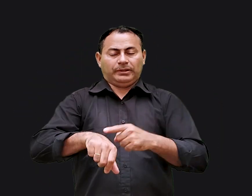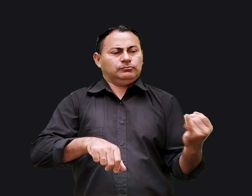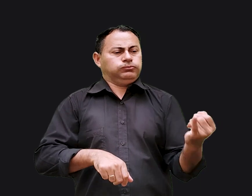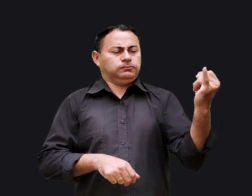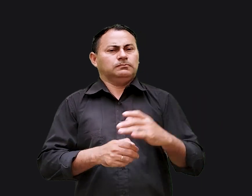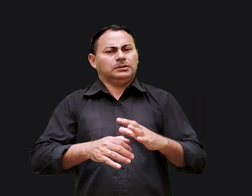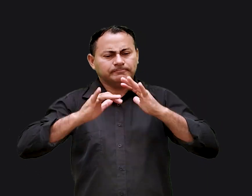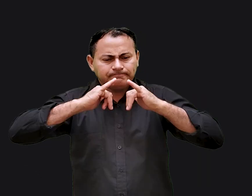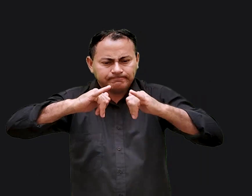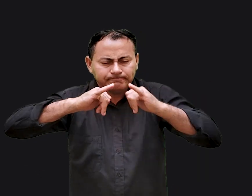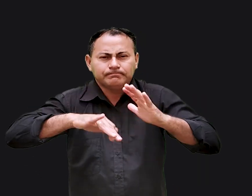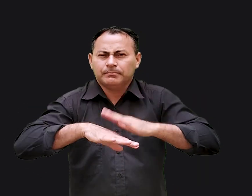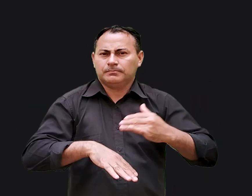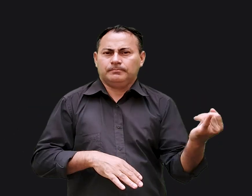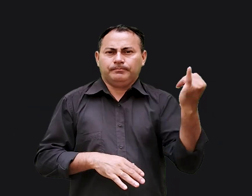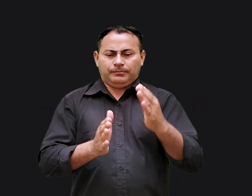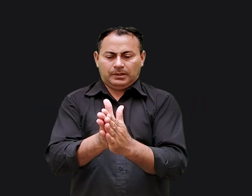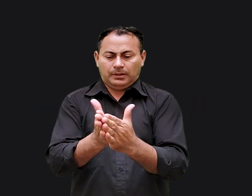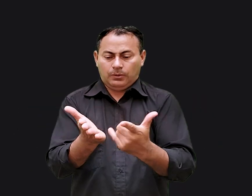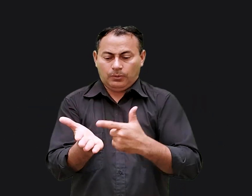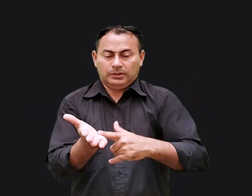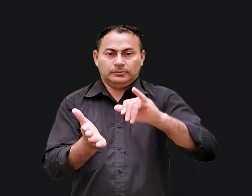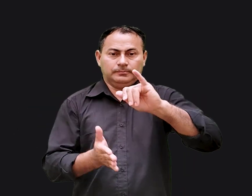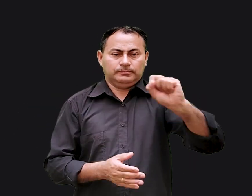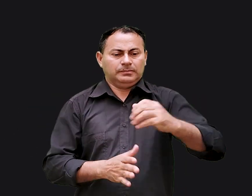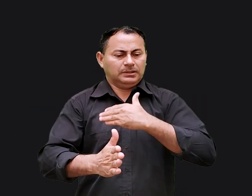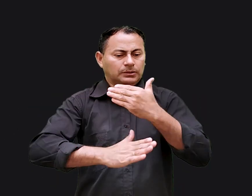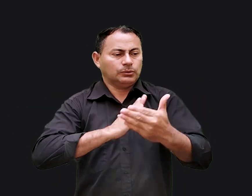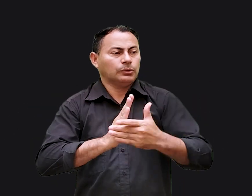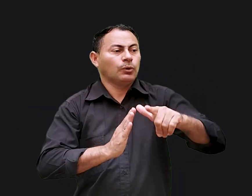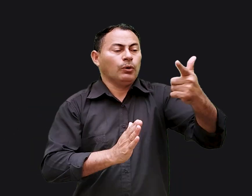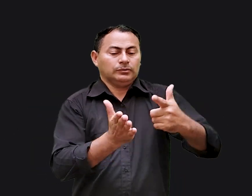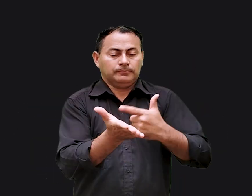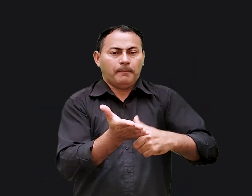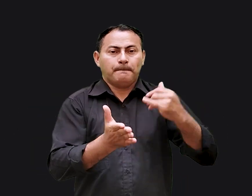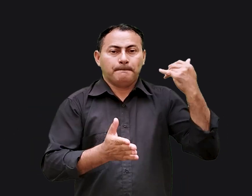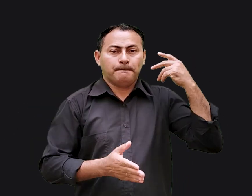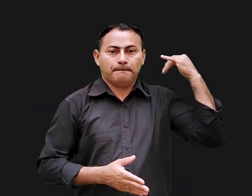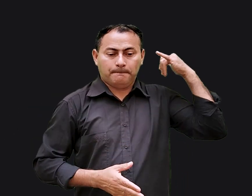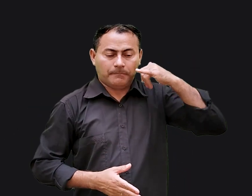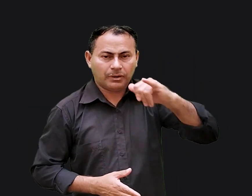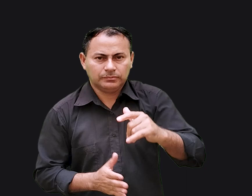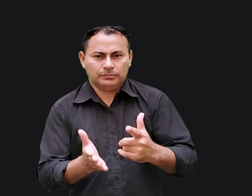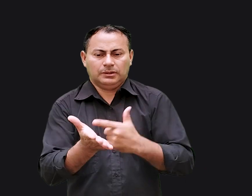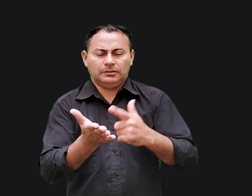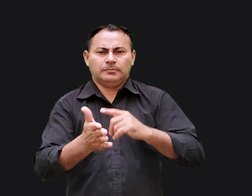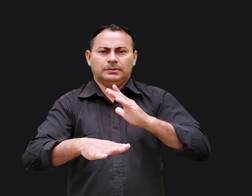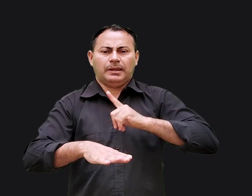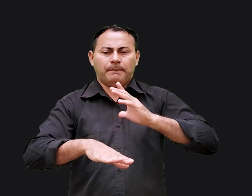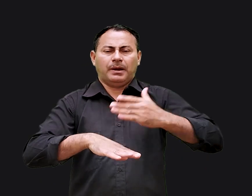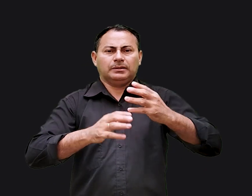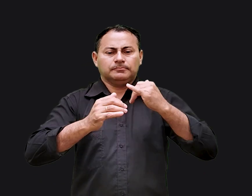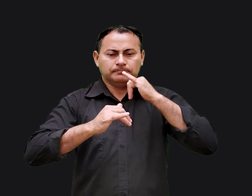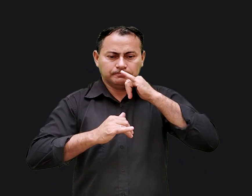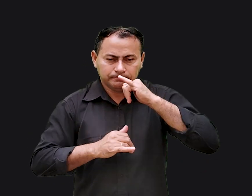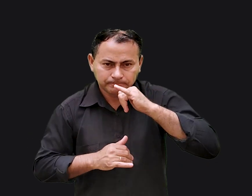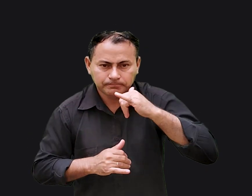mais importante. O livro de Isaías, entre todos os outros livros proféticos, é o livro que possui mais profecias